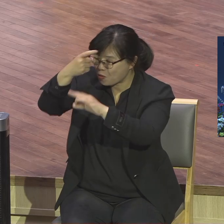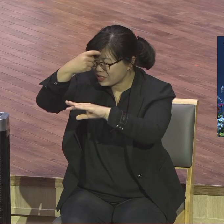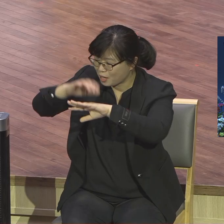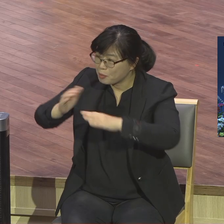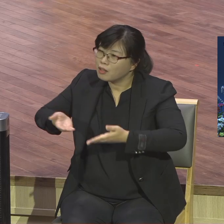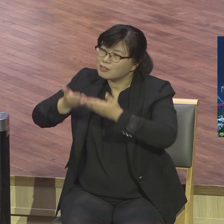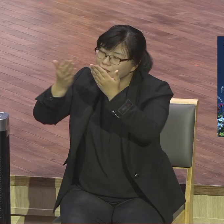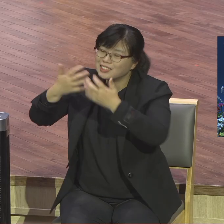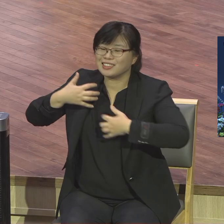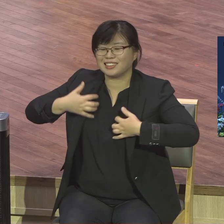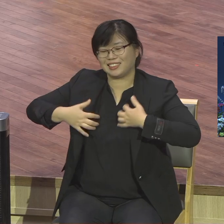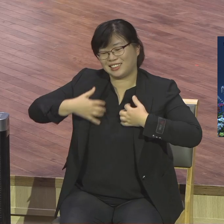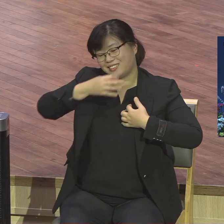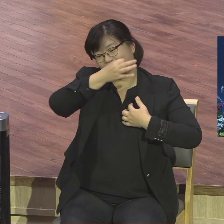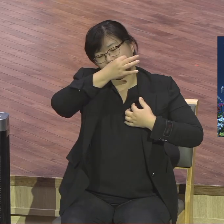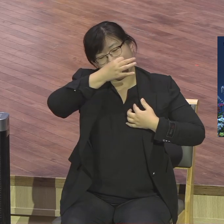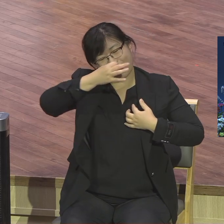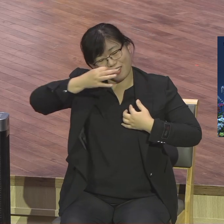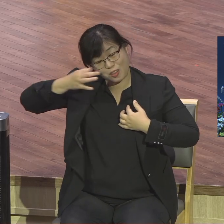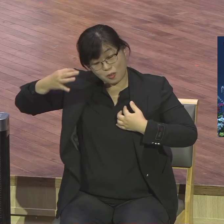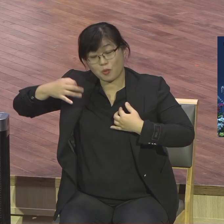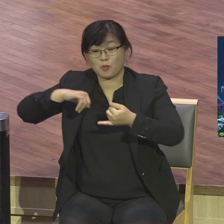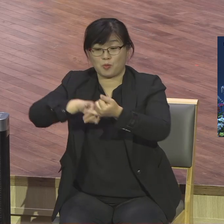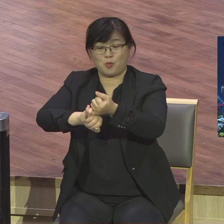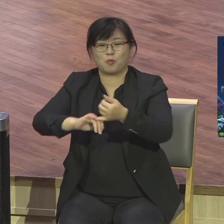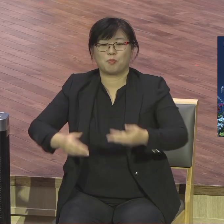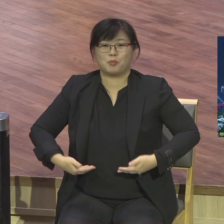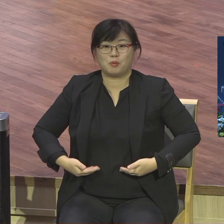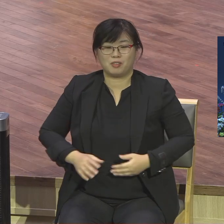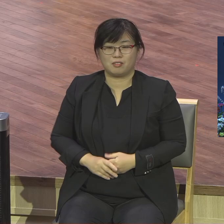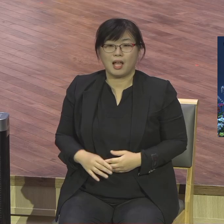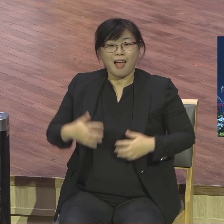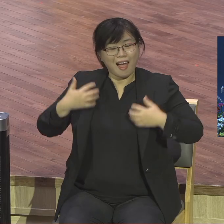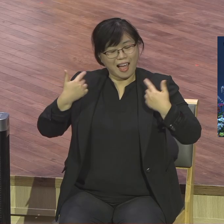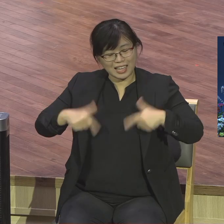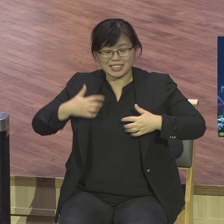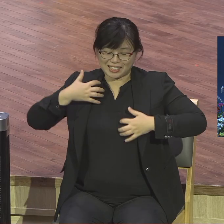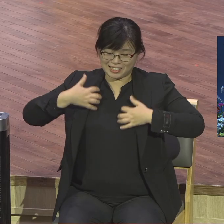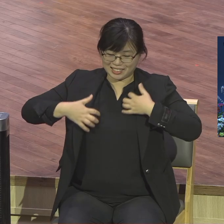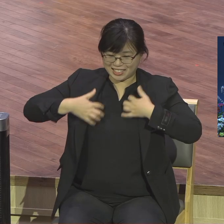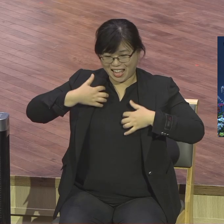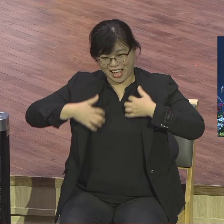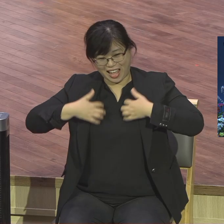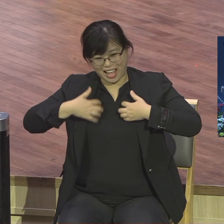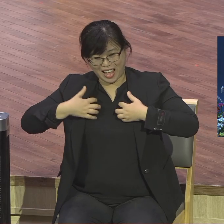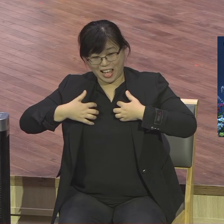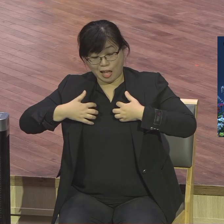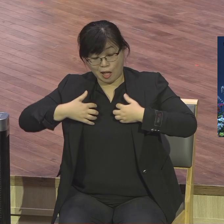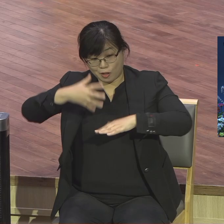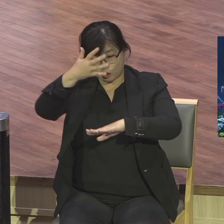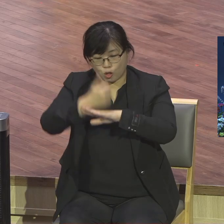그치? 너 즐겁게 살다 보니까 얼굴이 틀려요 불친 자더라고요 얼굴이 하...